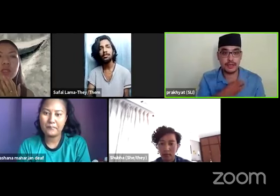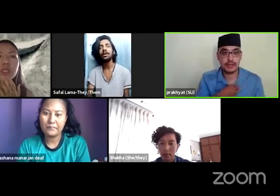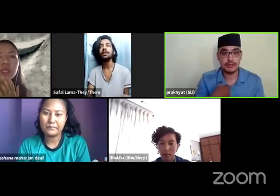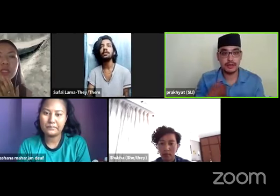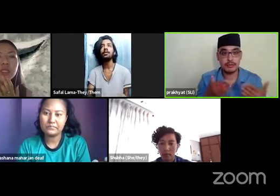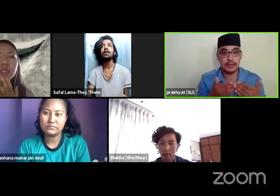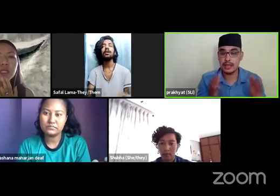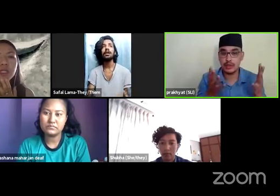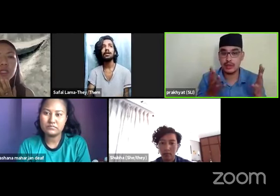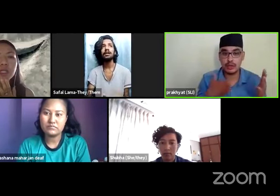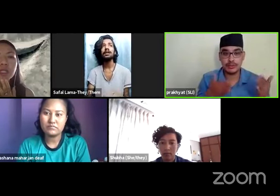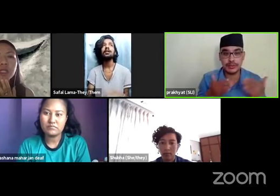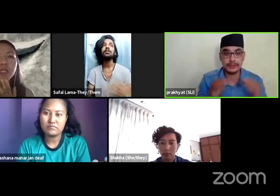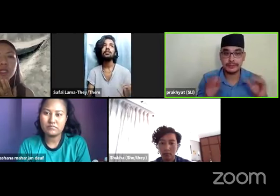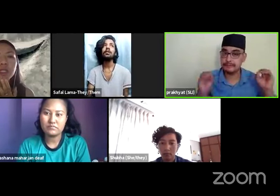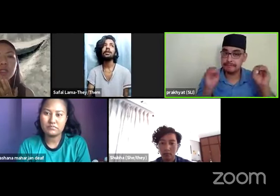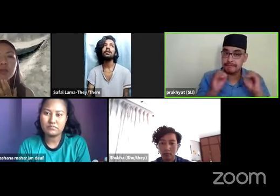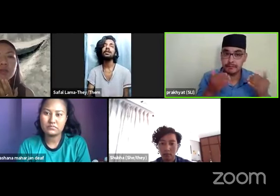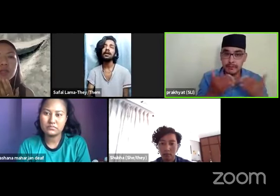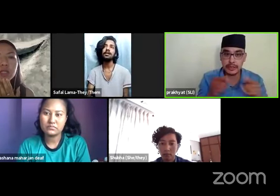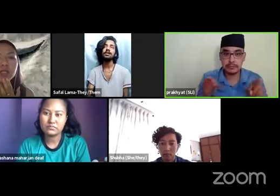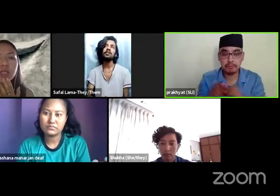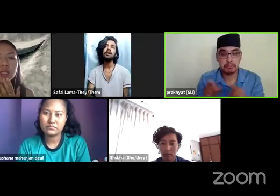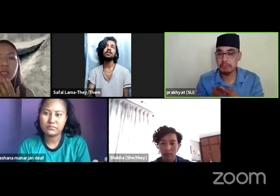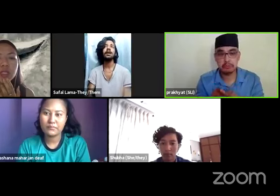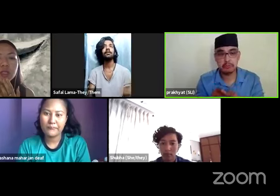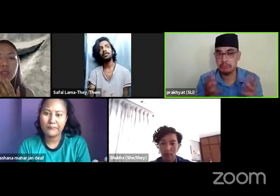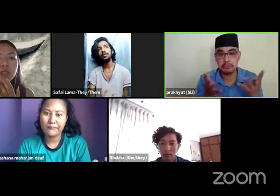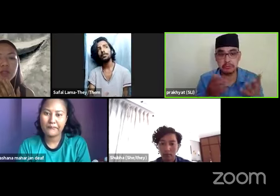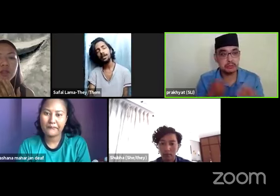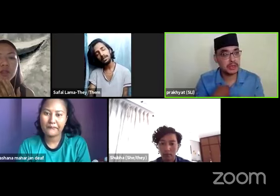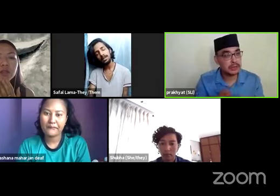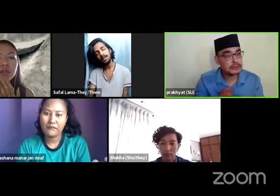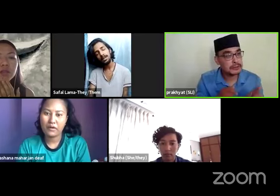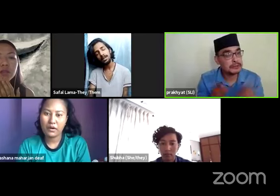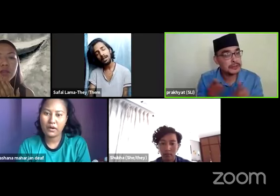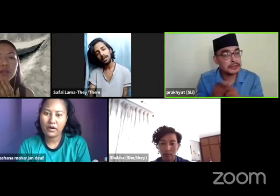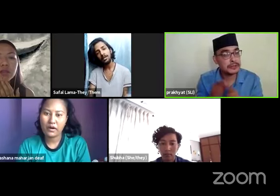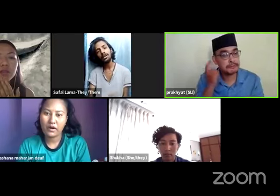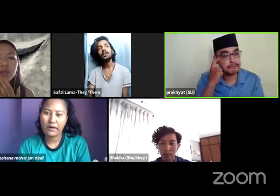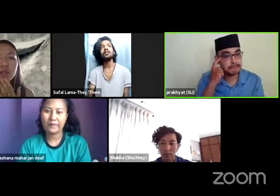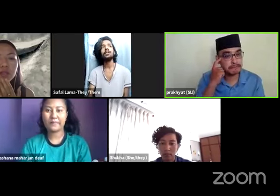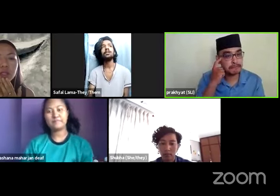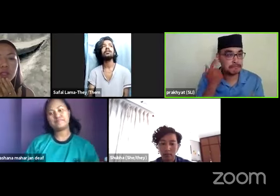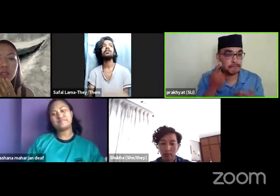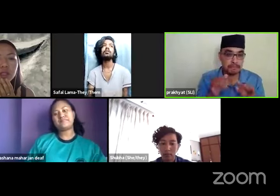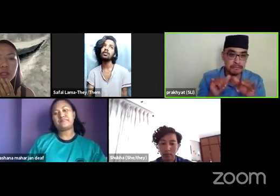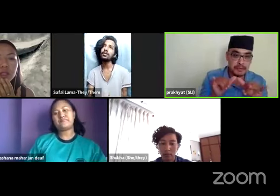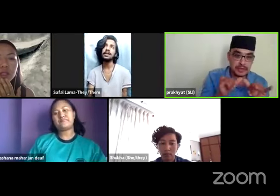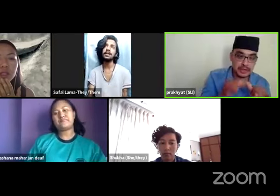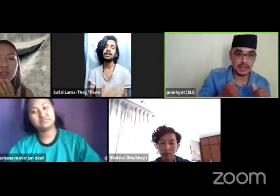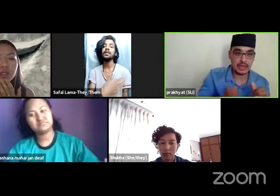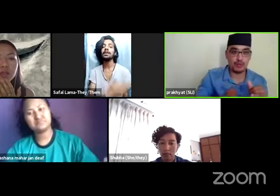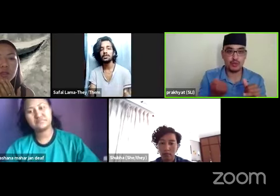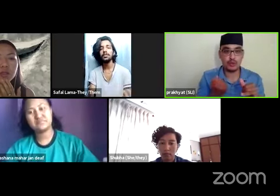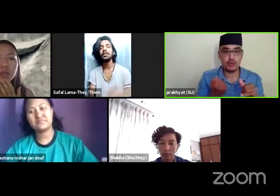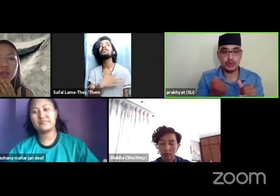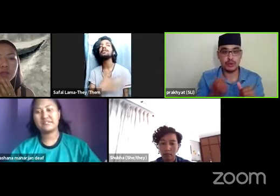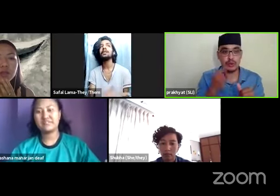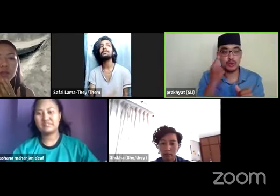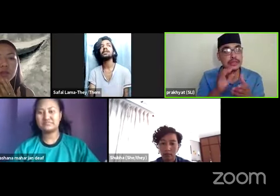छैन. भेटे पनि अनि त्यो नभेटेको कारणले चाहिँ मैले चाहिँ आफैले एउटा पेज गराएर मेरो कोही कोही साथीहरू चाहिँ